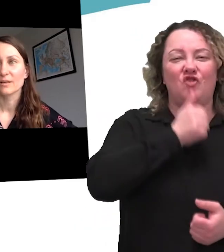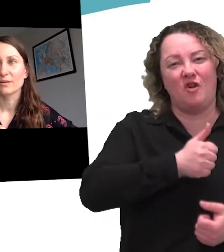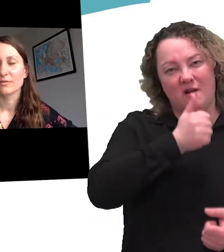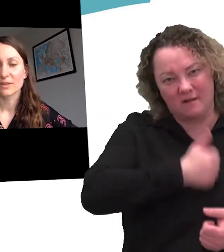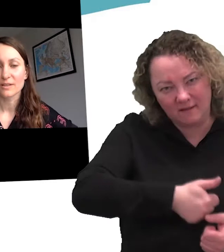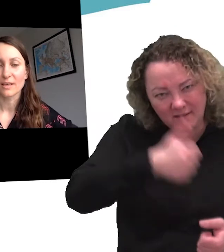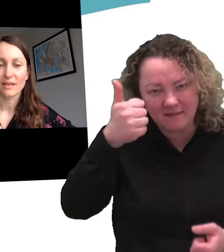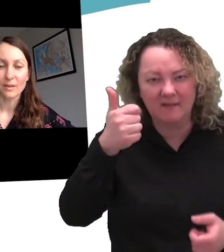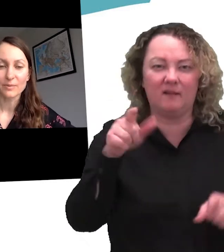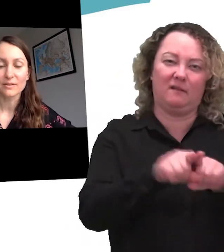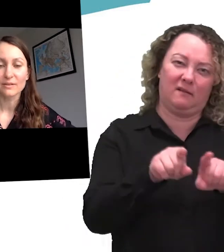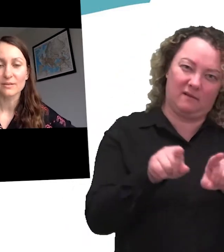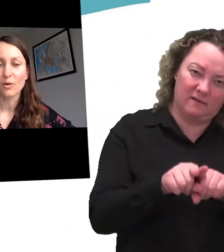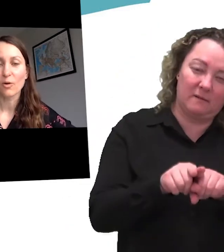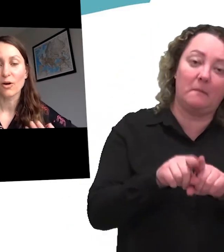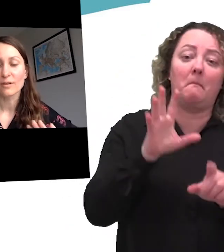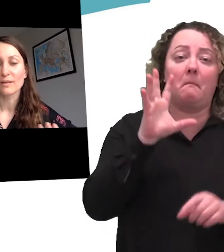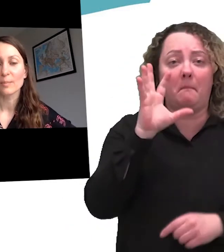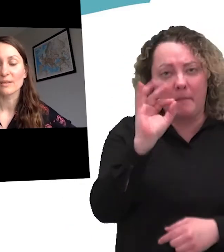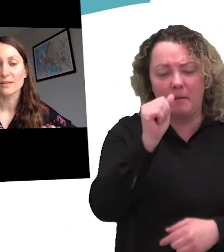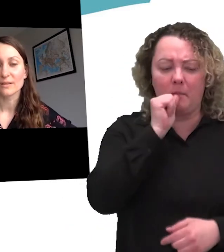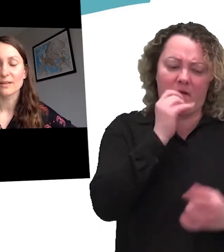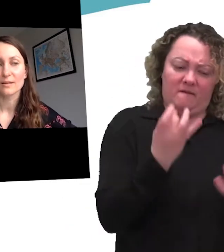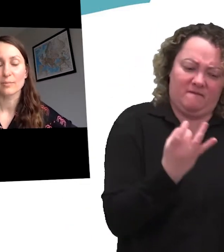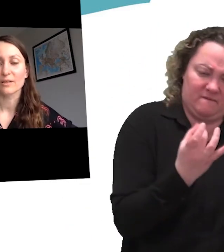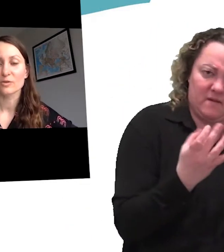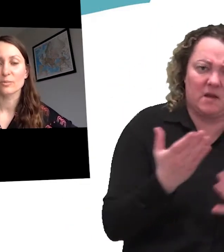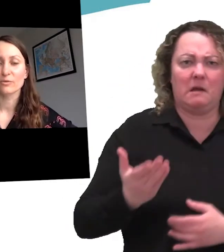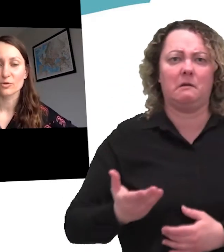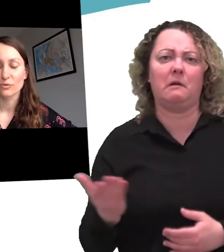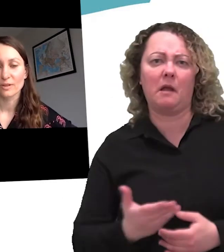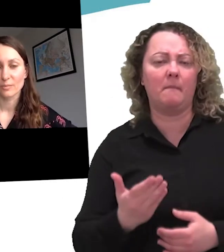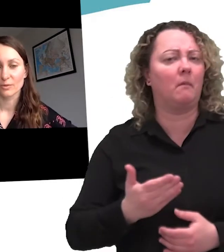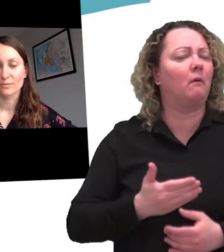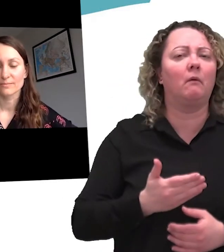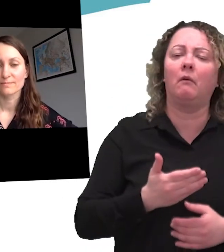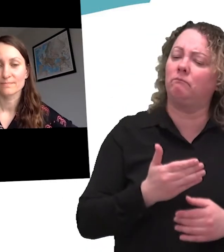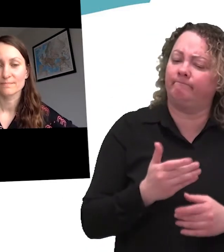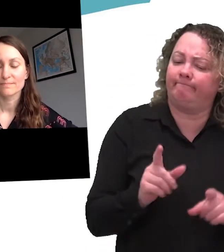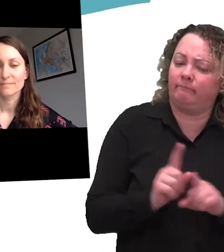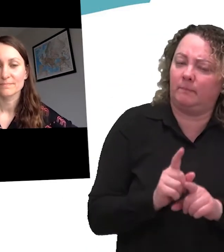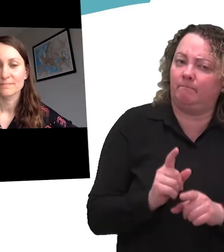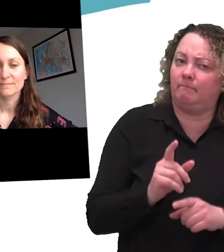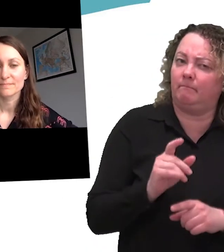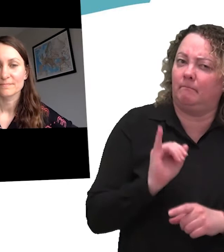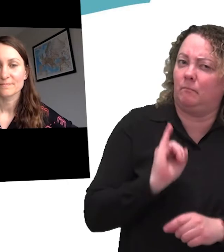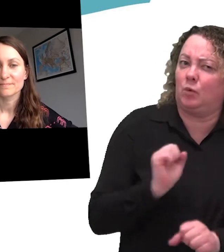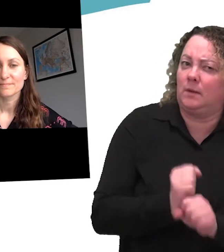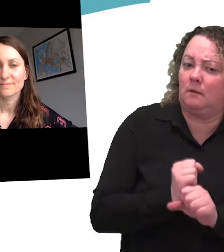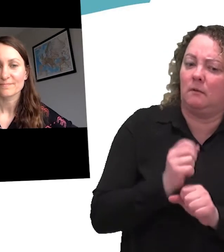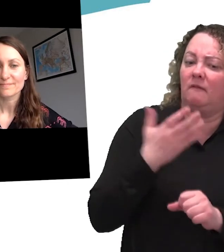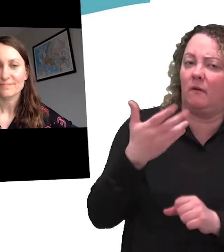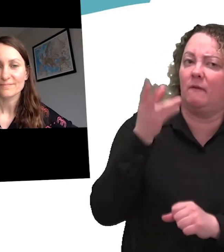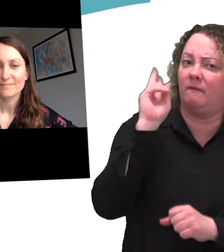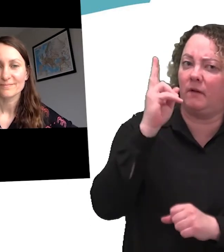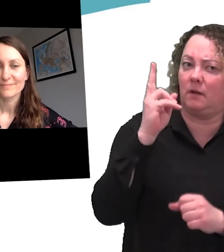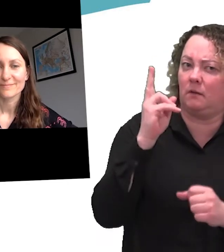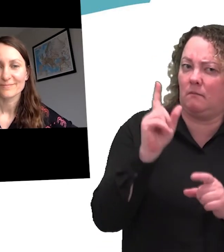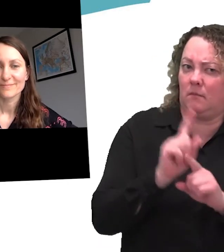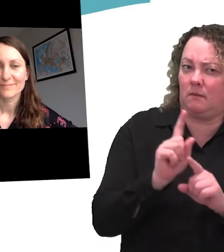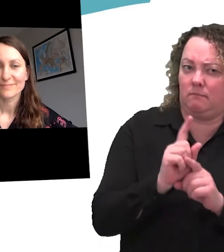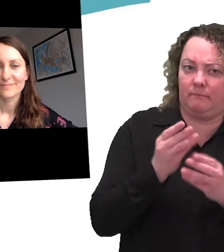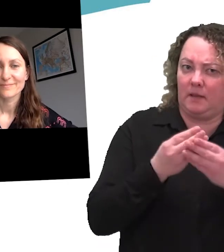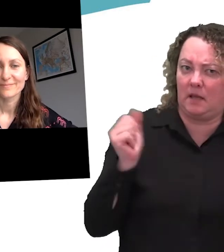jas virti ar kepti, ko nepadaryti, kad neprarastume visų vitaminų? Tai